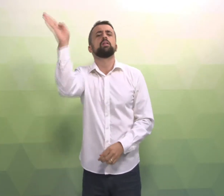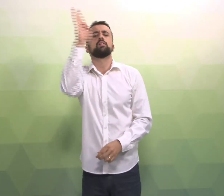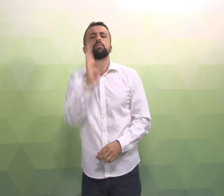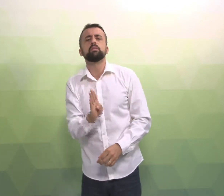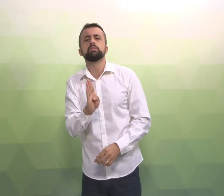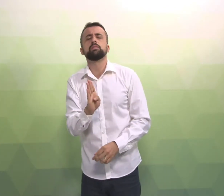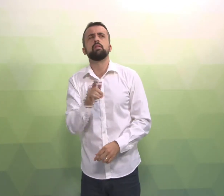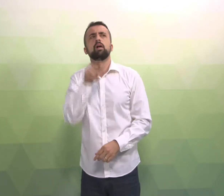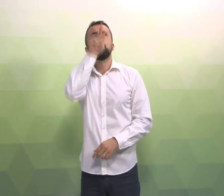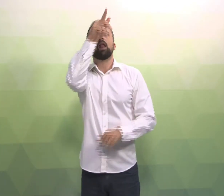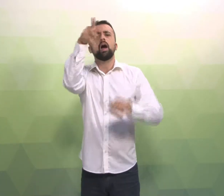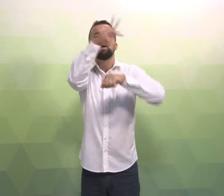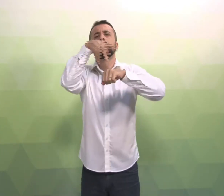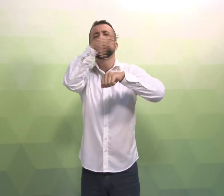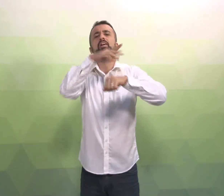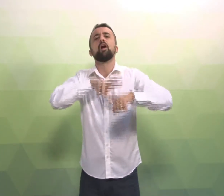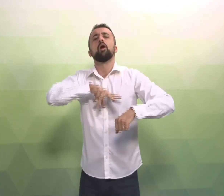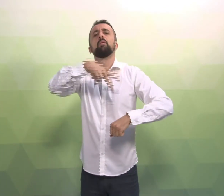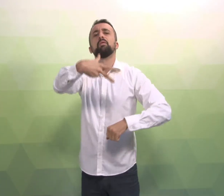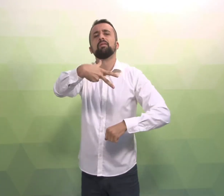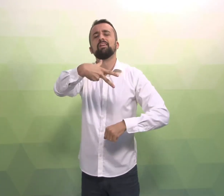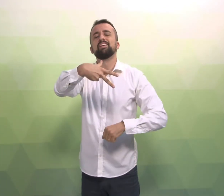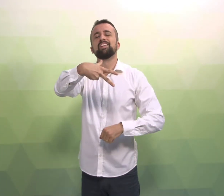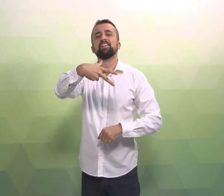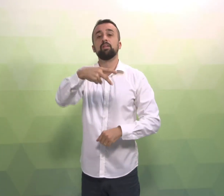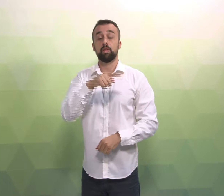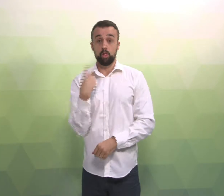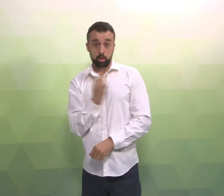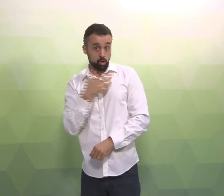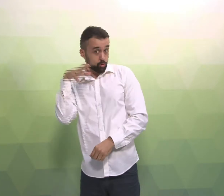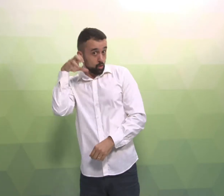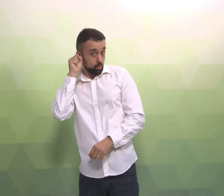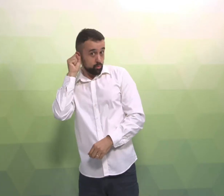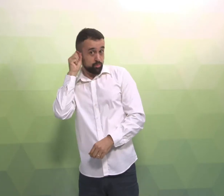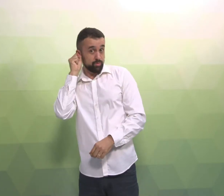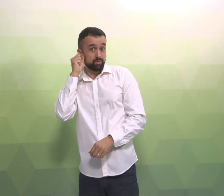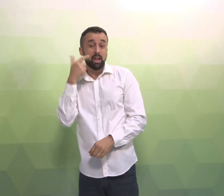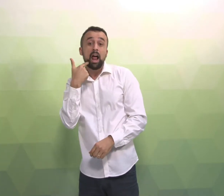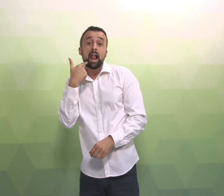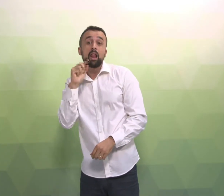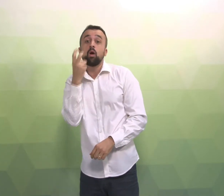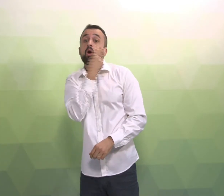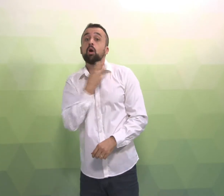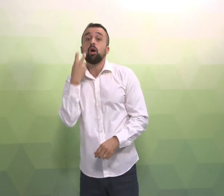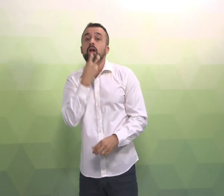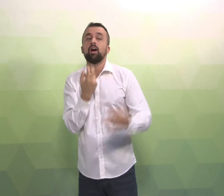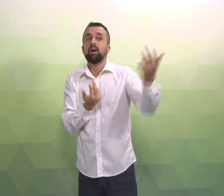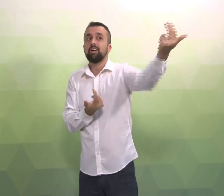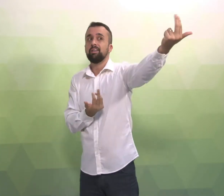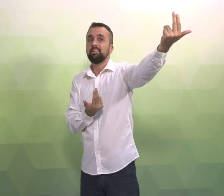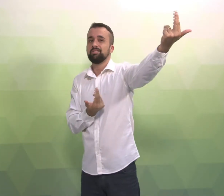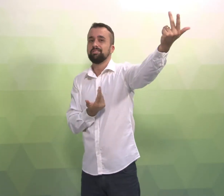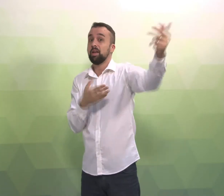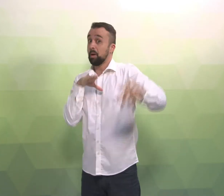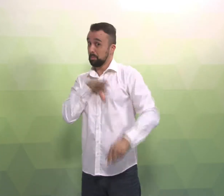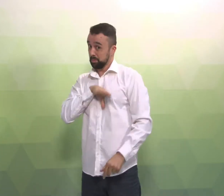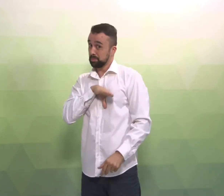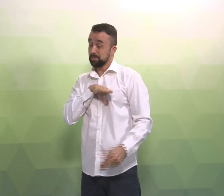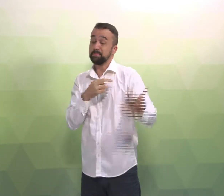povo. Por exemplo, aqui no Brasil e em Portugal, nós ouvintes falamos a mesma língua